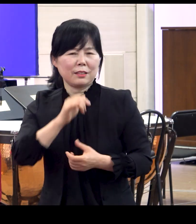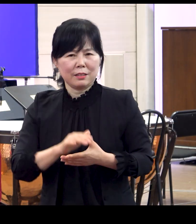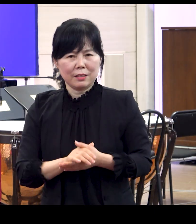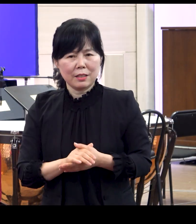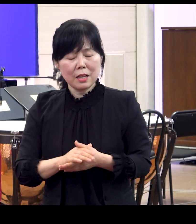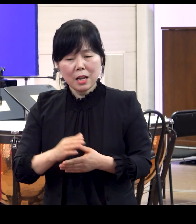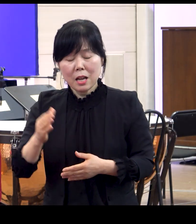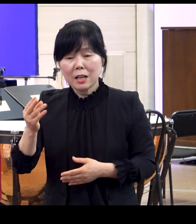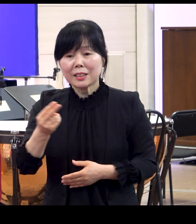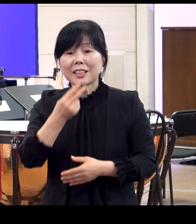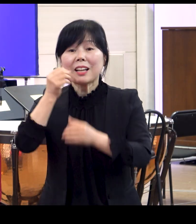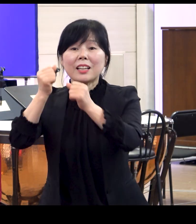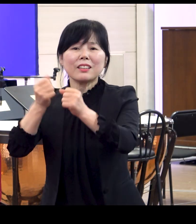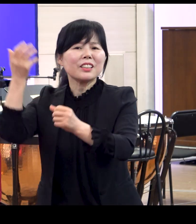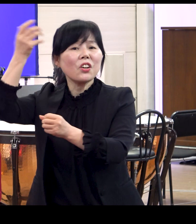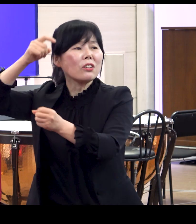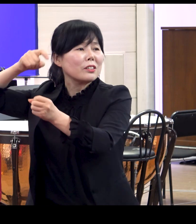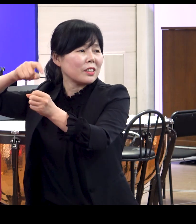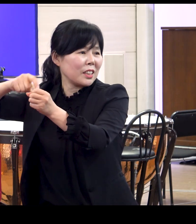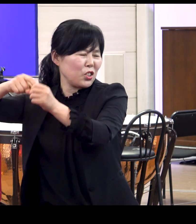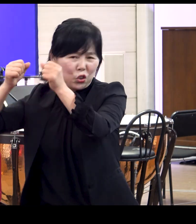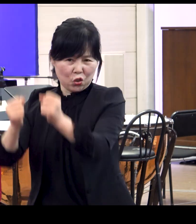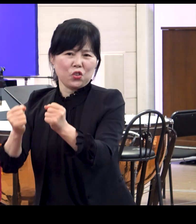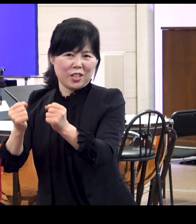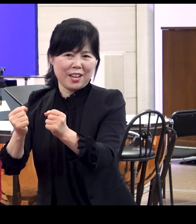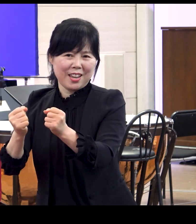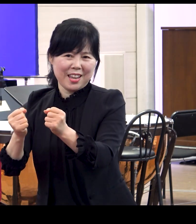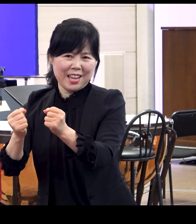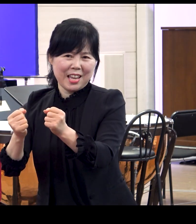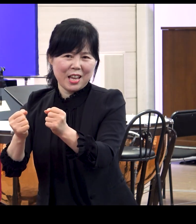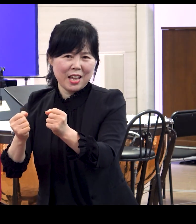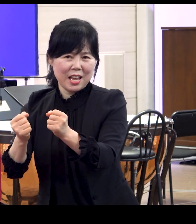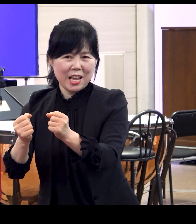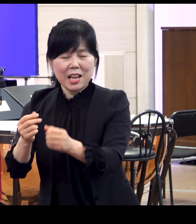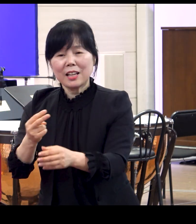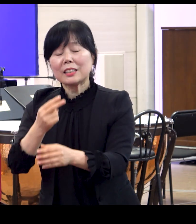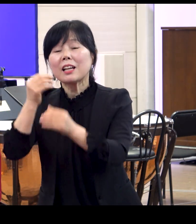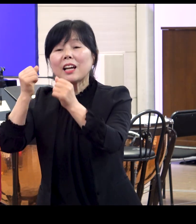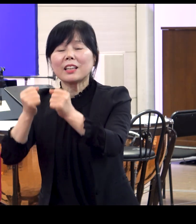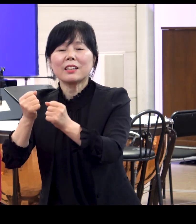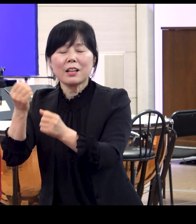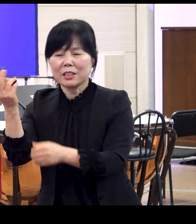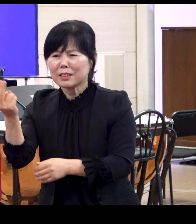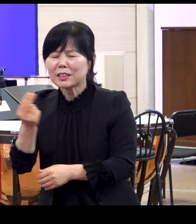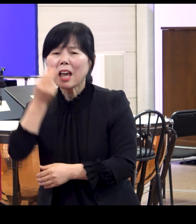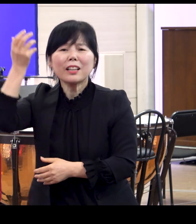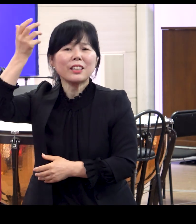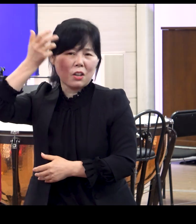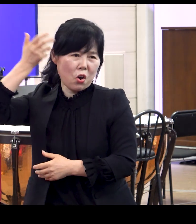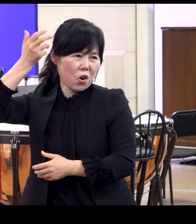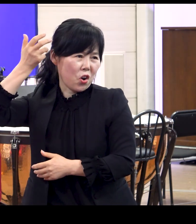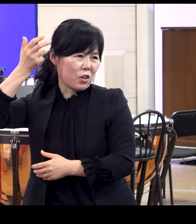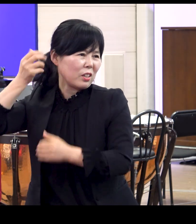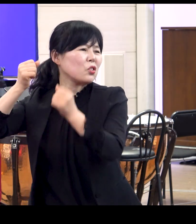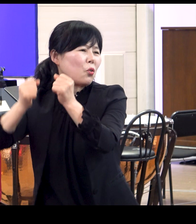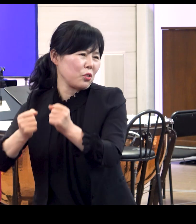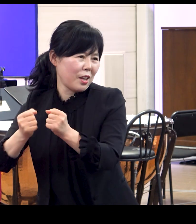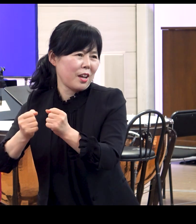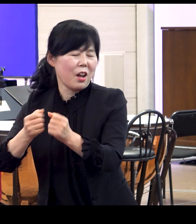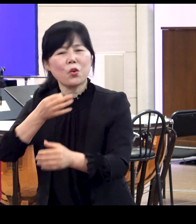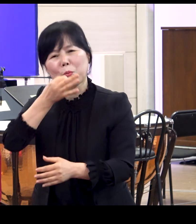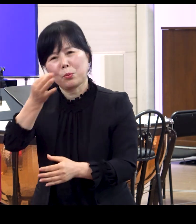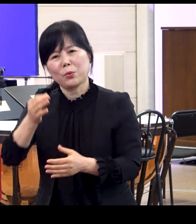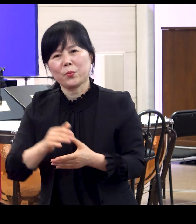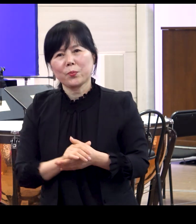살아있는 영적 존재라는 뜻이에요. 살아있는 영적 존재, 살아있는 생명.